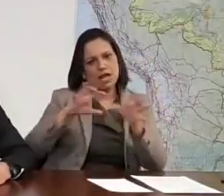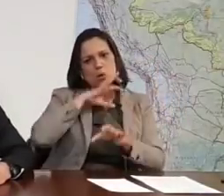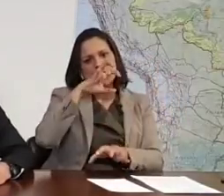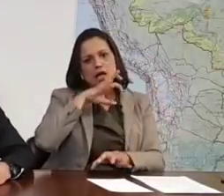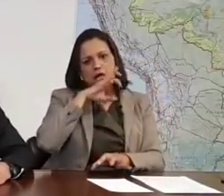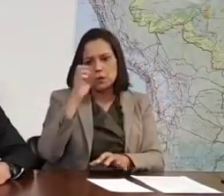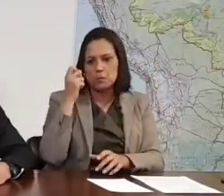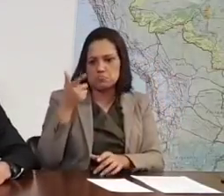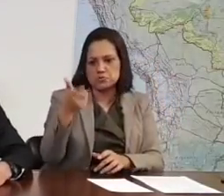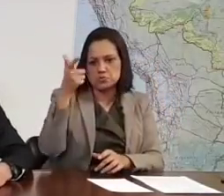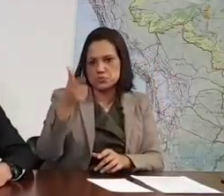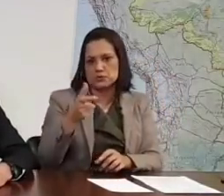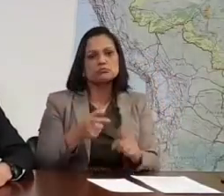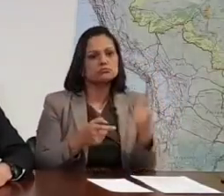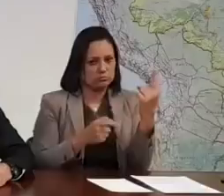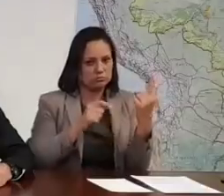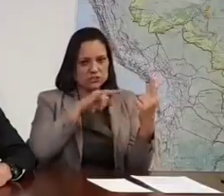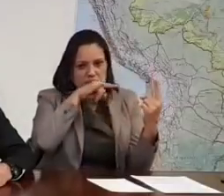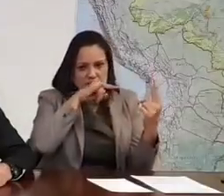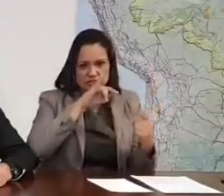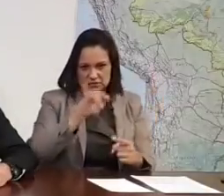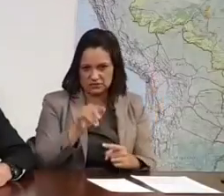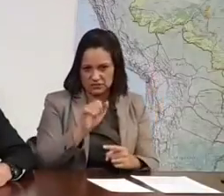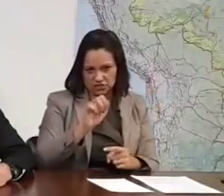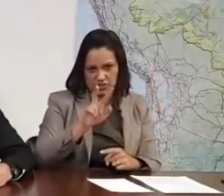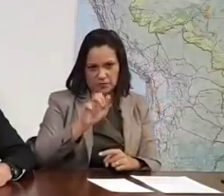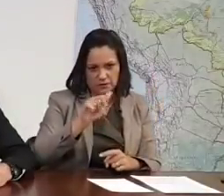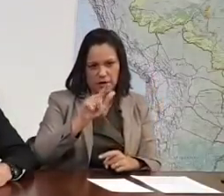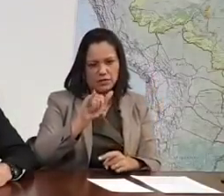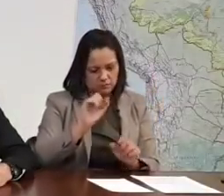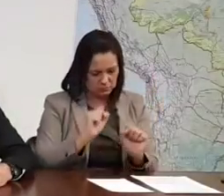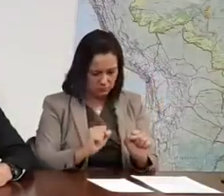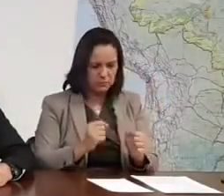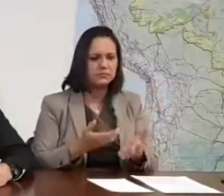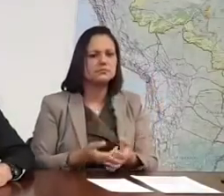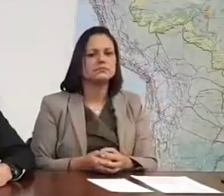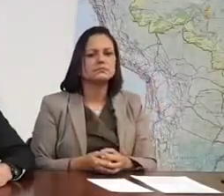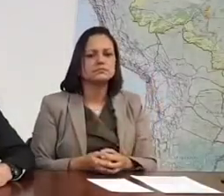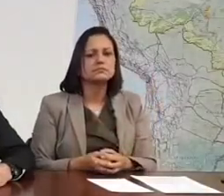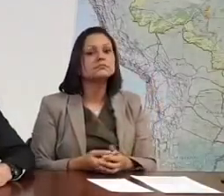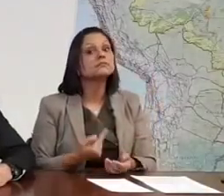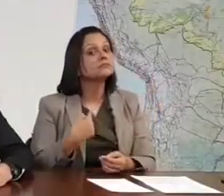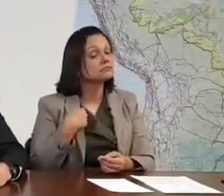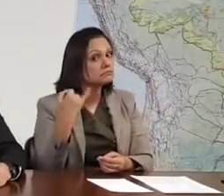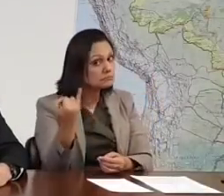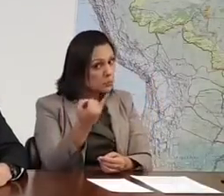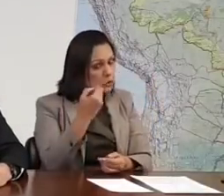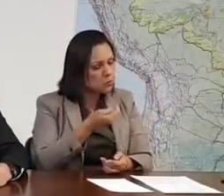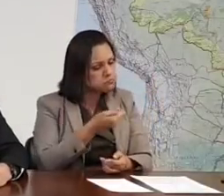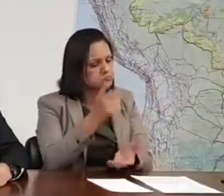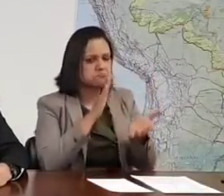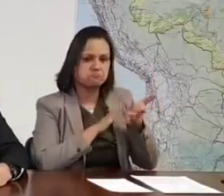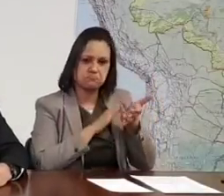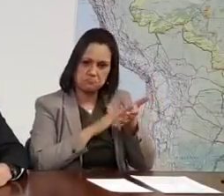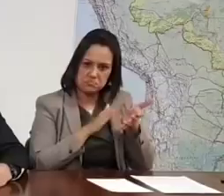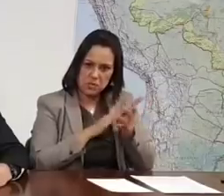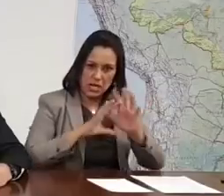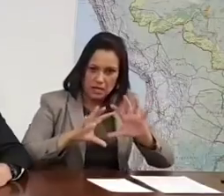caça alguma no Brasil. A não ser do... Presidente, acho importante fazer um elogio à equipe da SAG,